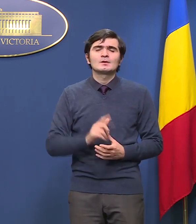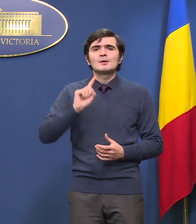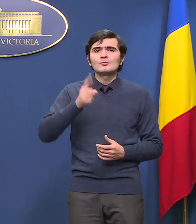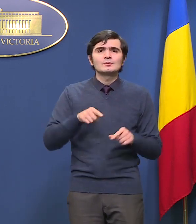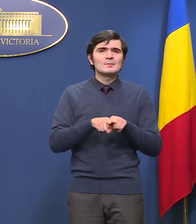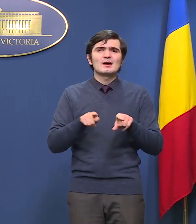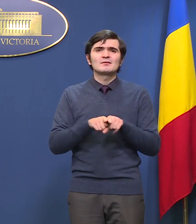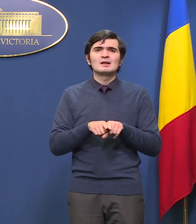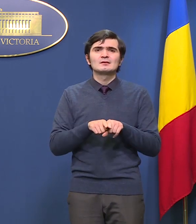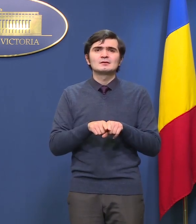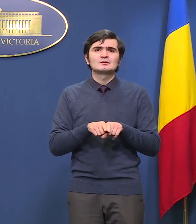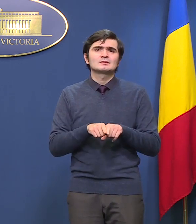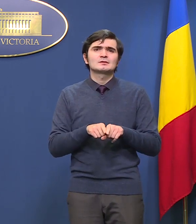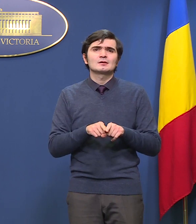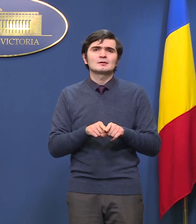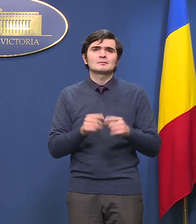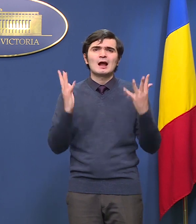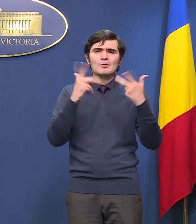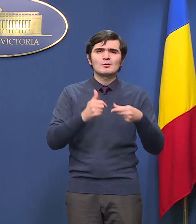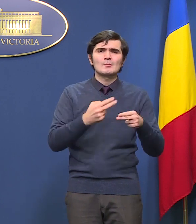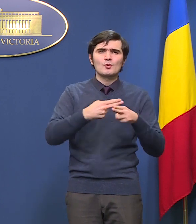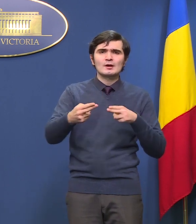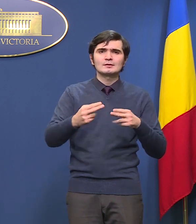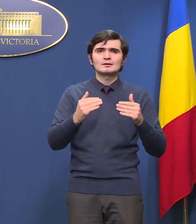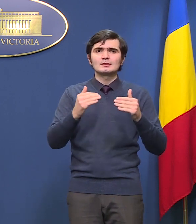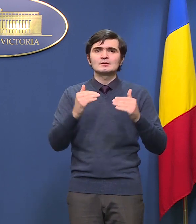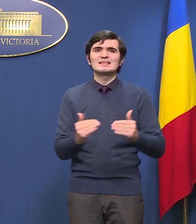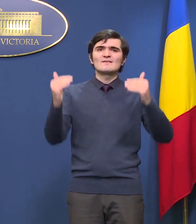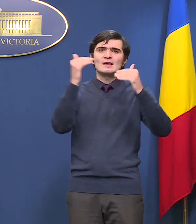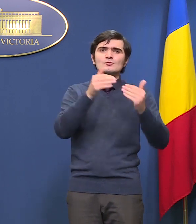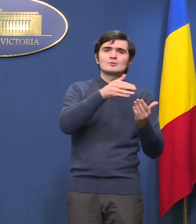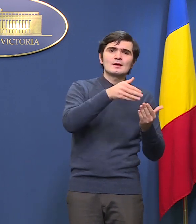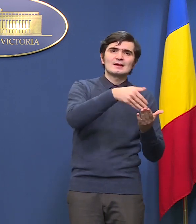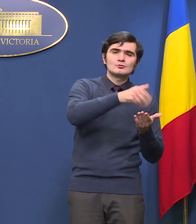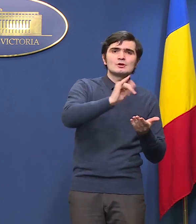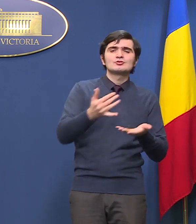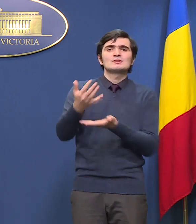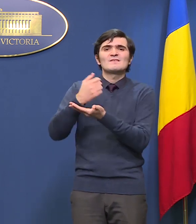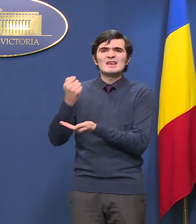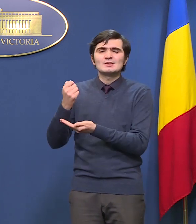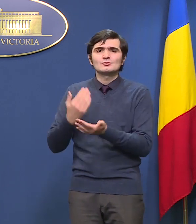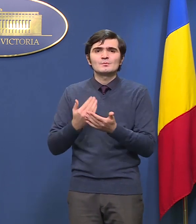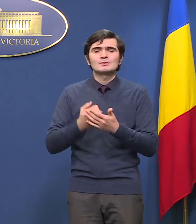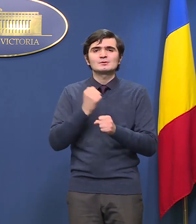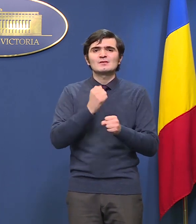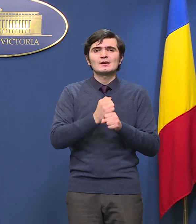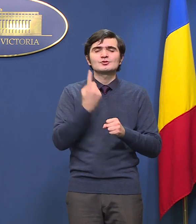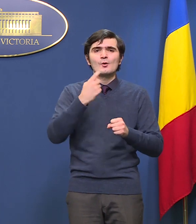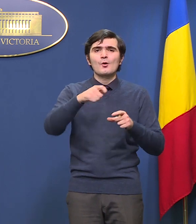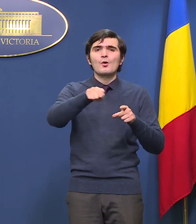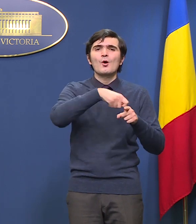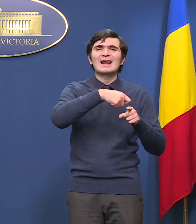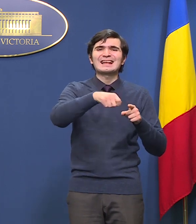corect nivelul veniturilor și nivelul cheltuielilor pe fiecare categorie de cheltuieli, astfel încât să putem să facem o rectificare care